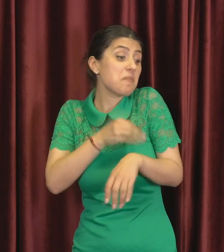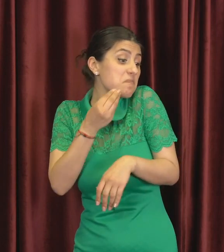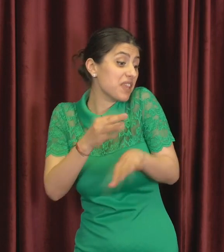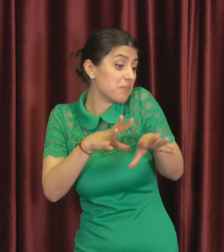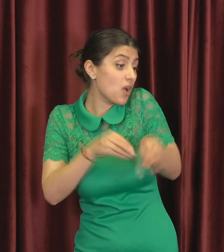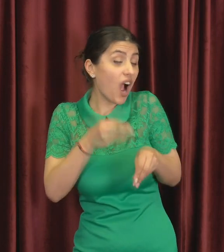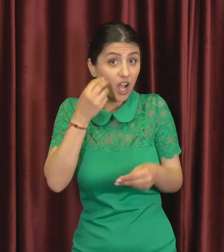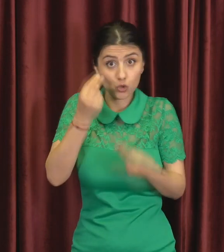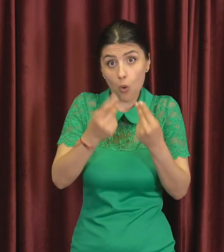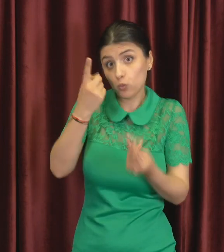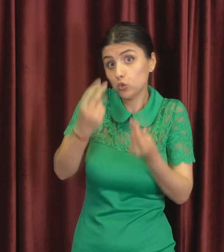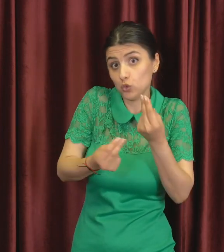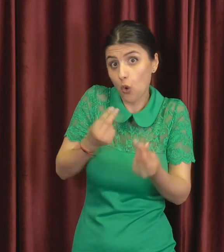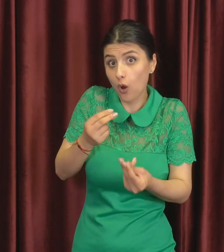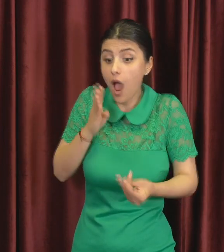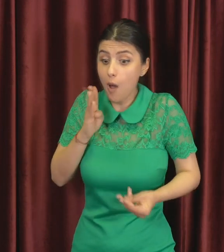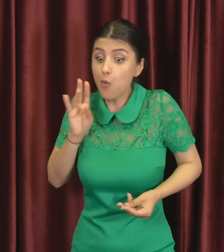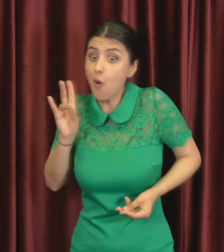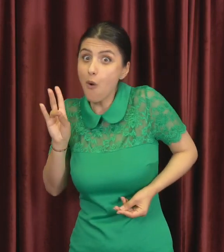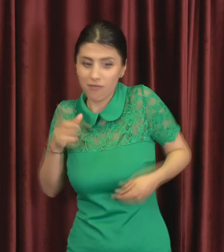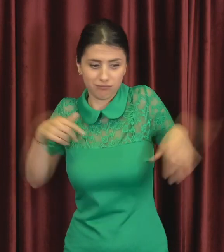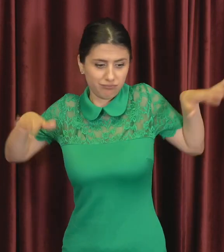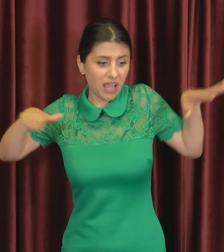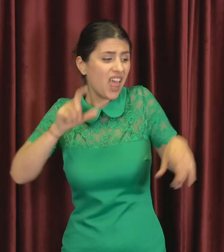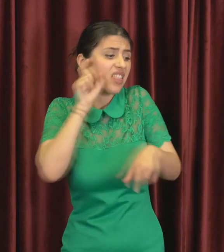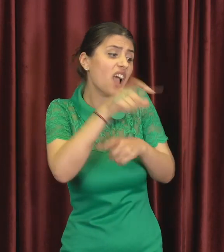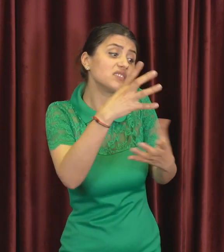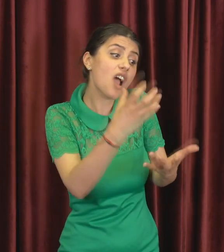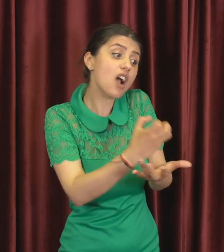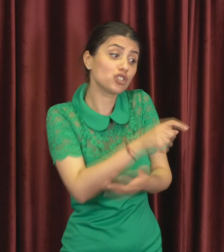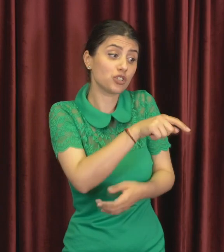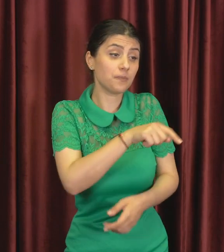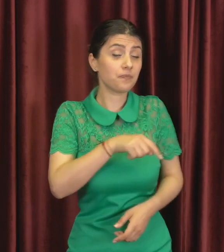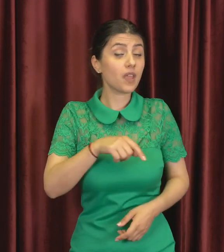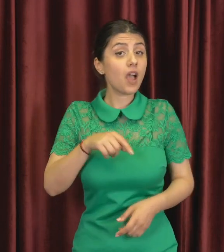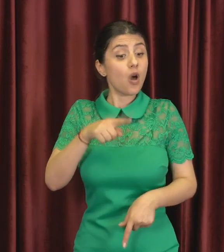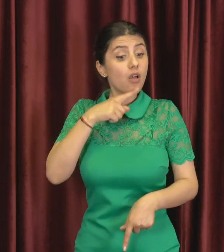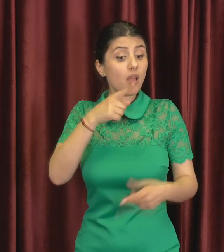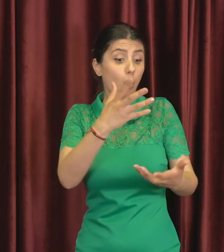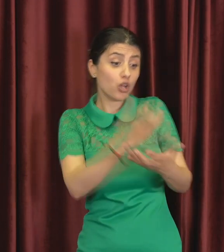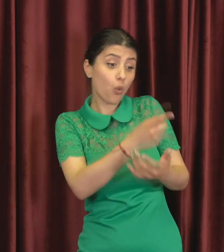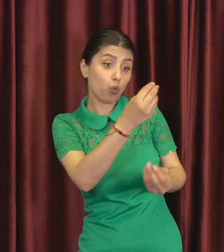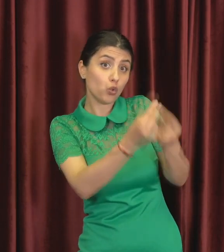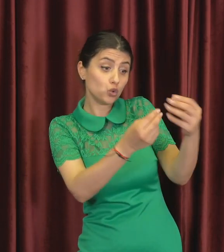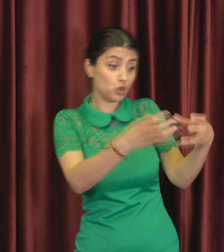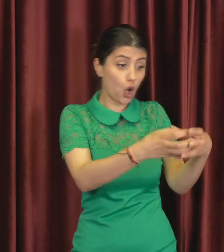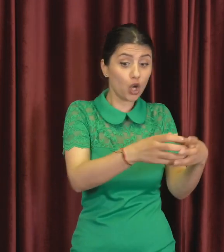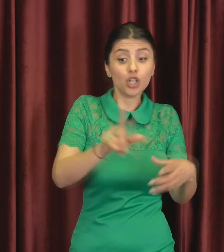când jucăm un joc, buhuhu, decât să-l câștigăm. Între a câștiga un joc și a câștiga